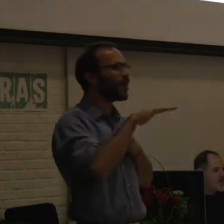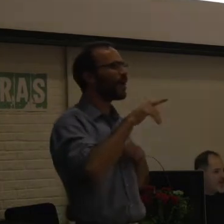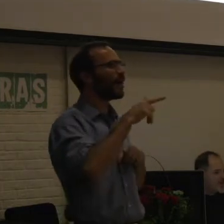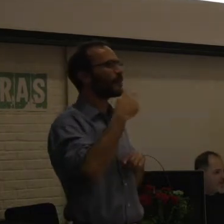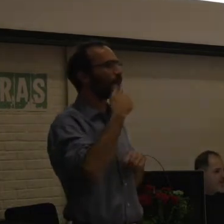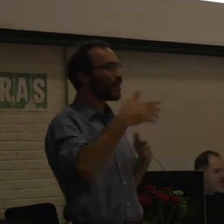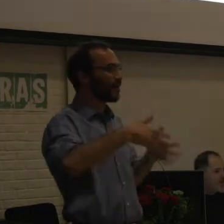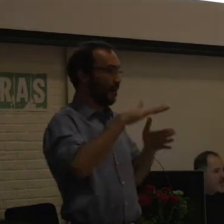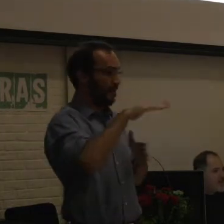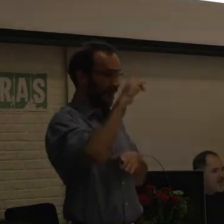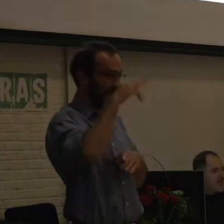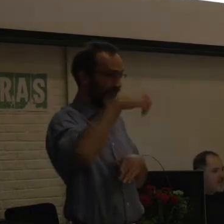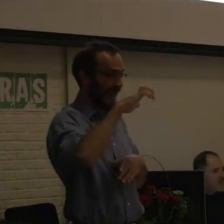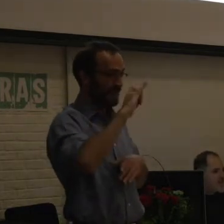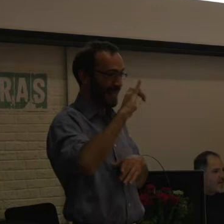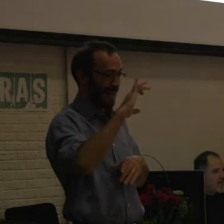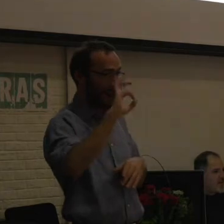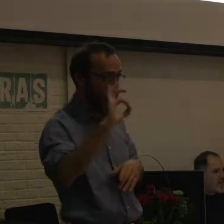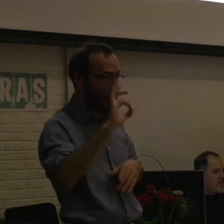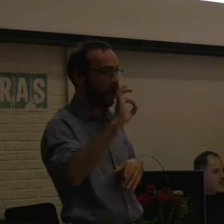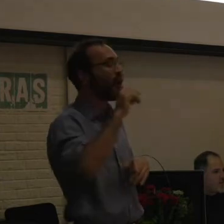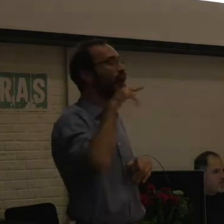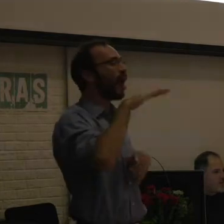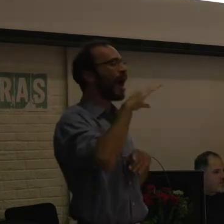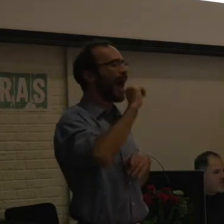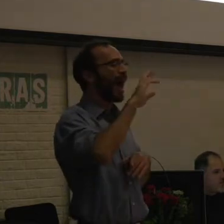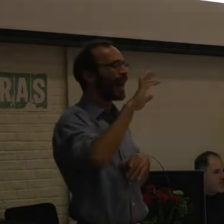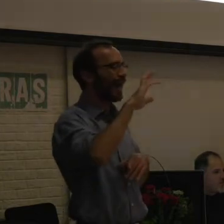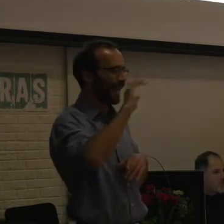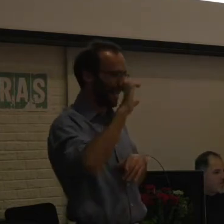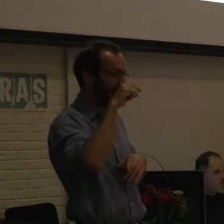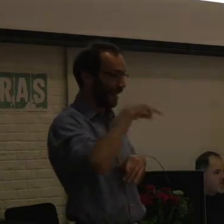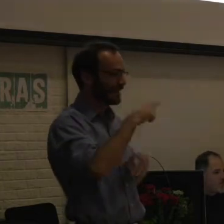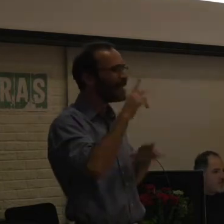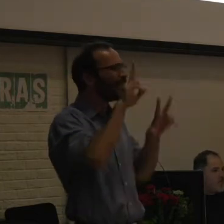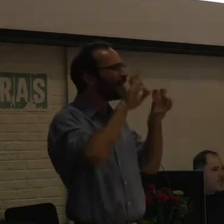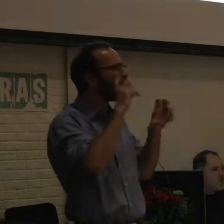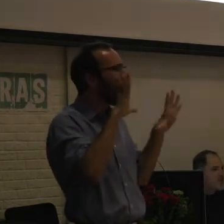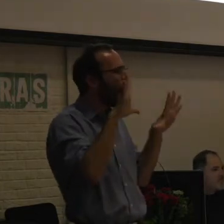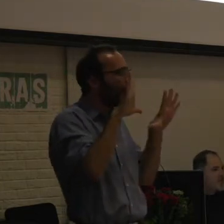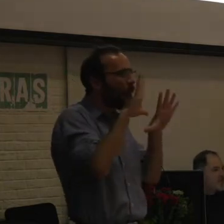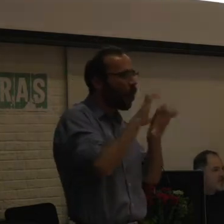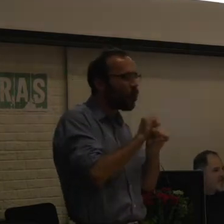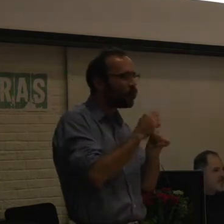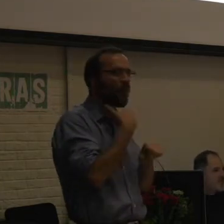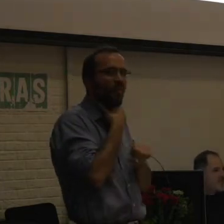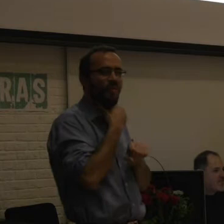Carrere. Emilio Carrere también le gustaban mucho estos temas ocultos, pero este era bastante,